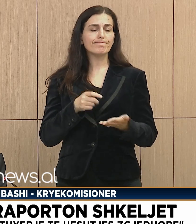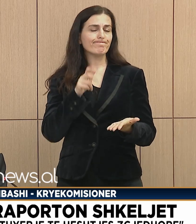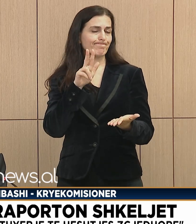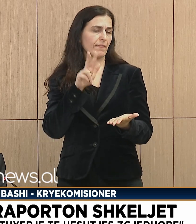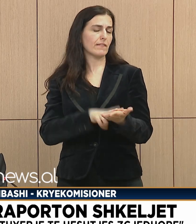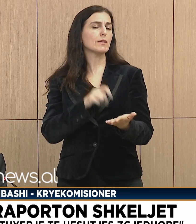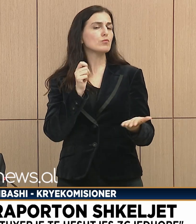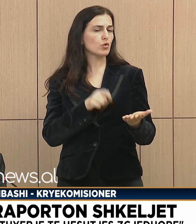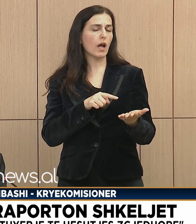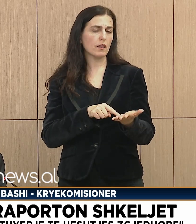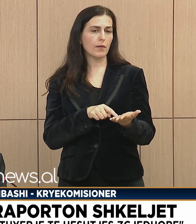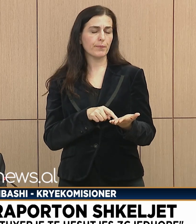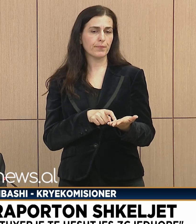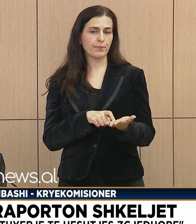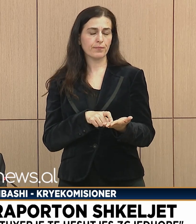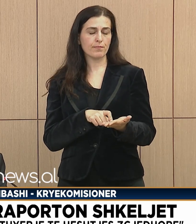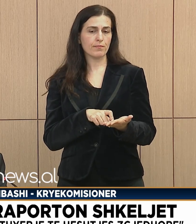vendim gjykate.